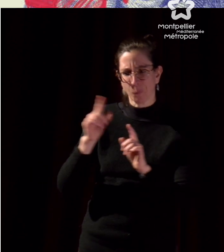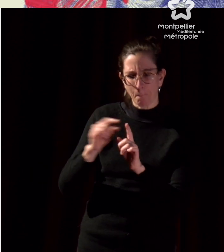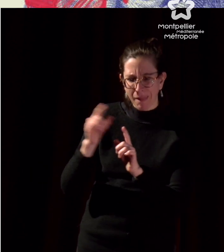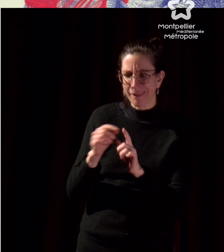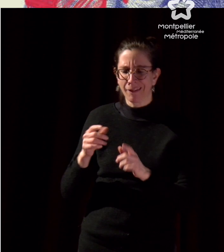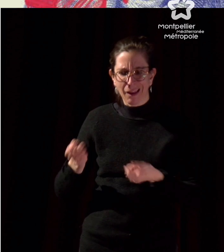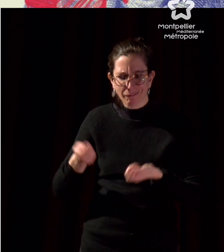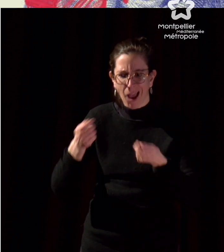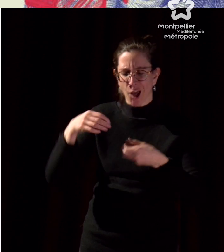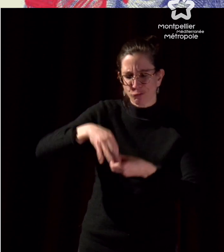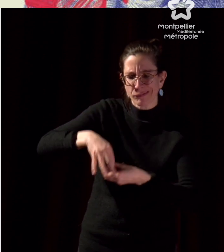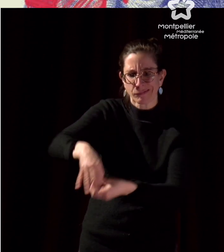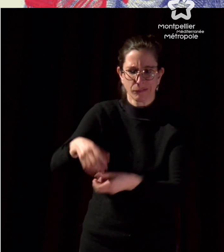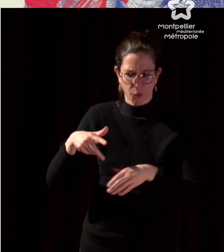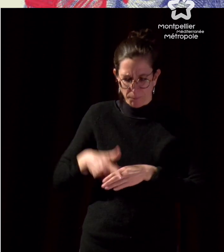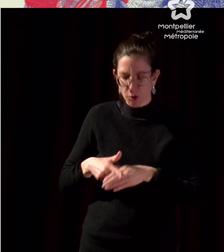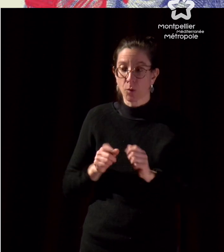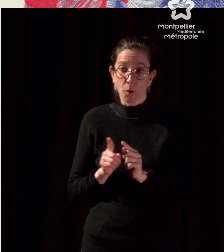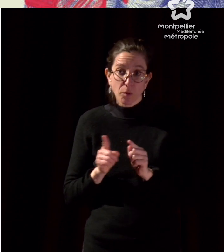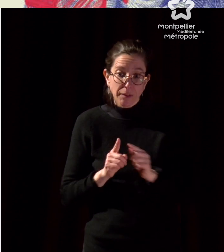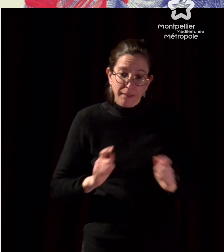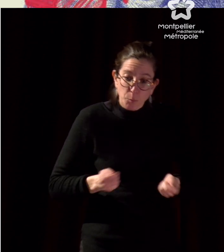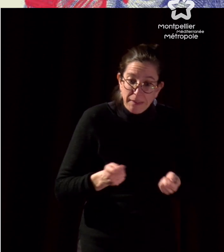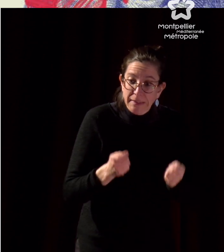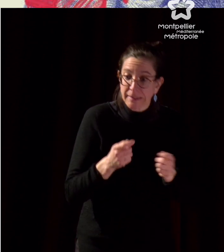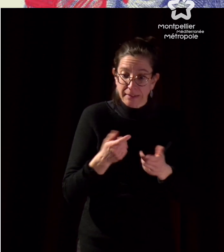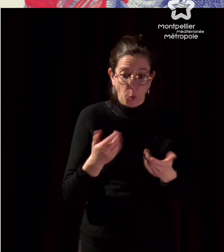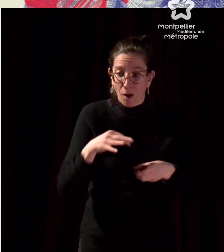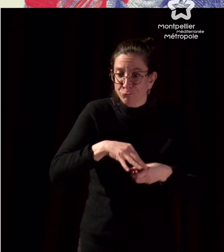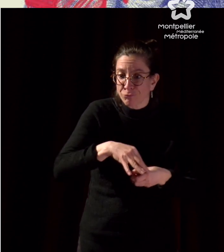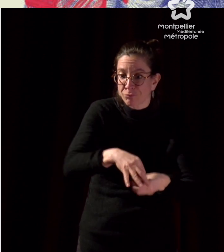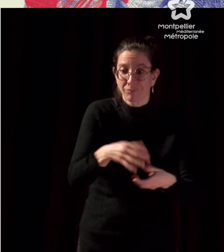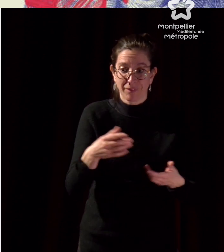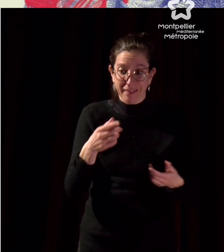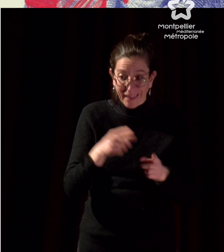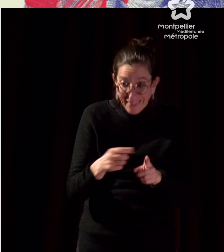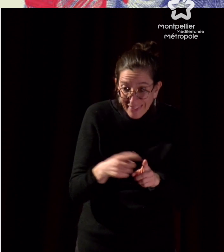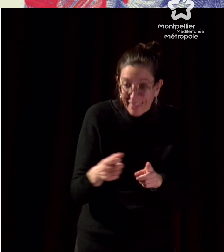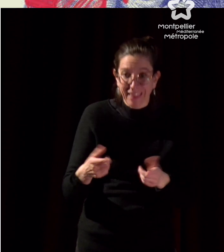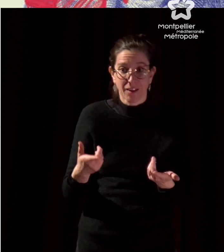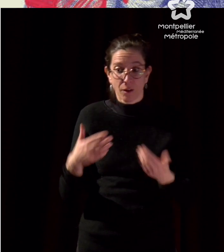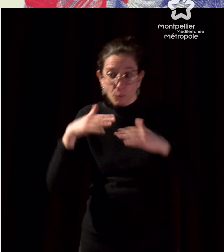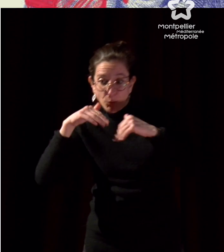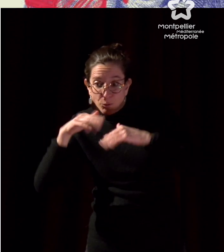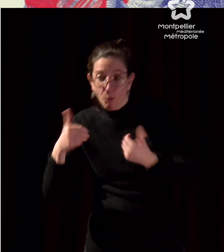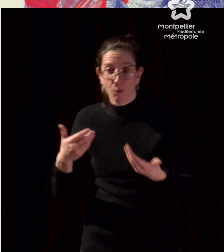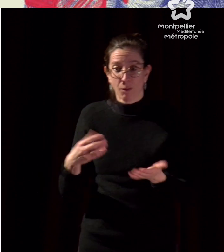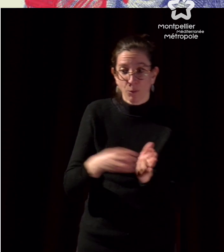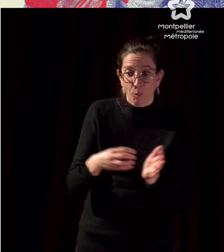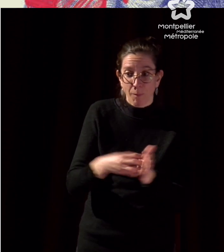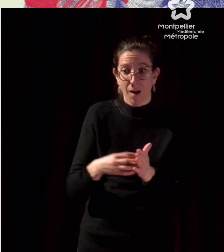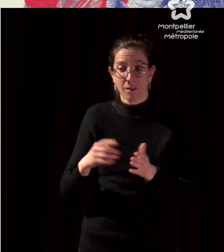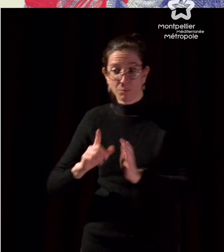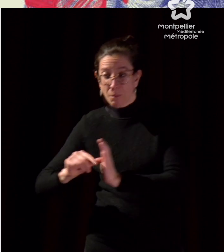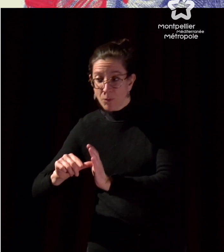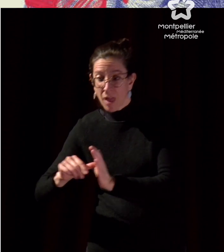aussi la domestication du riz, la domestication du cochon, la domestication du maïs, des pommes de terre, des tomates, donc dans